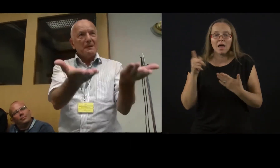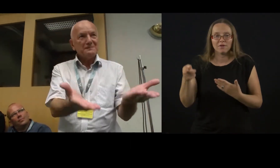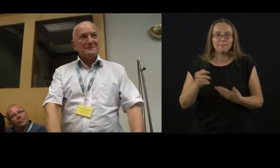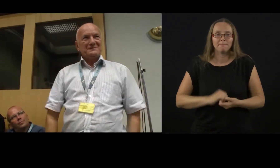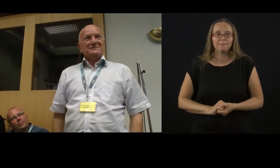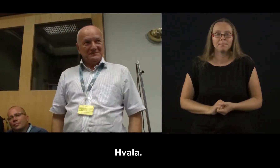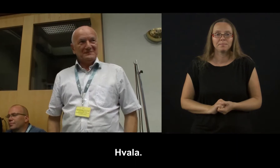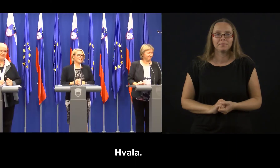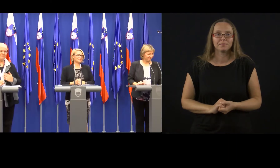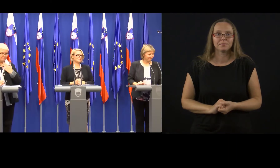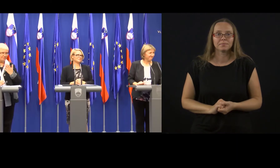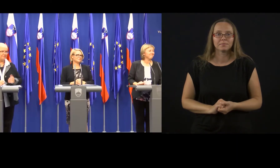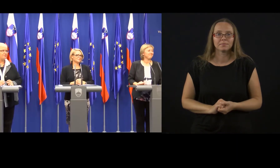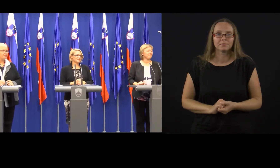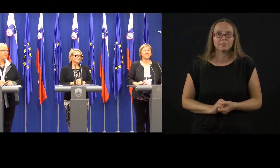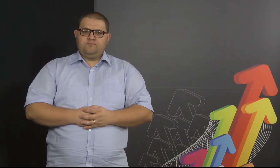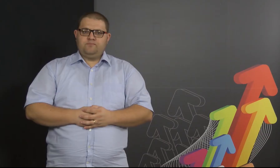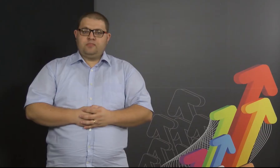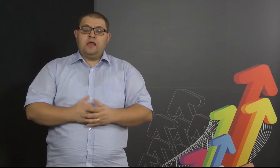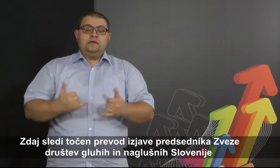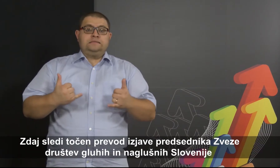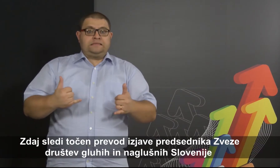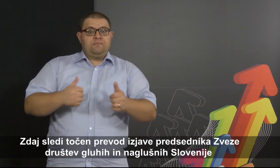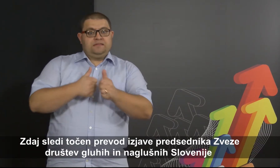Hvala vam. Hvala.